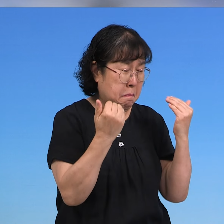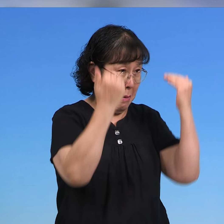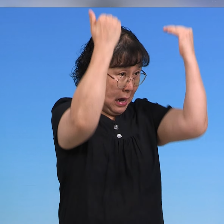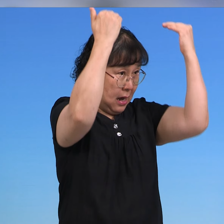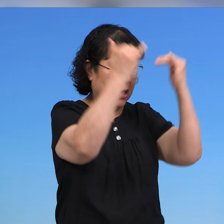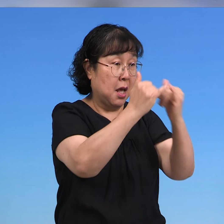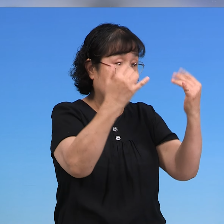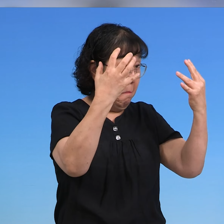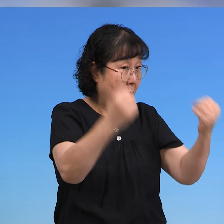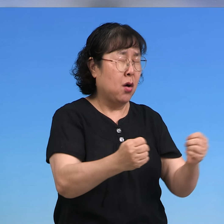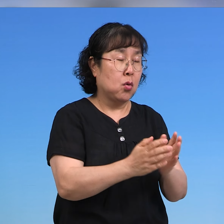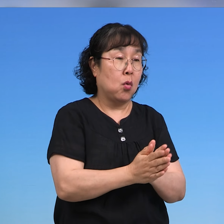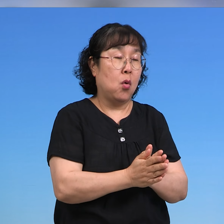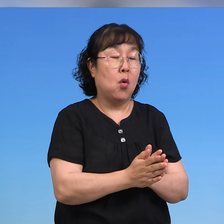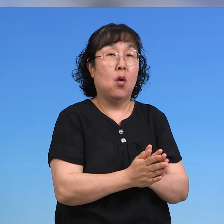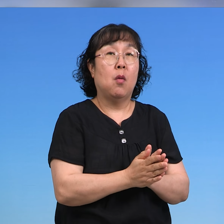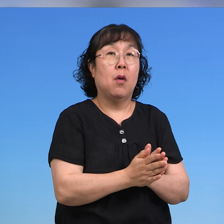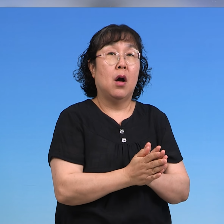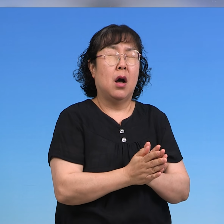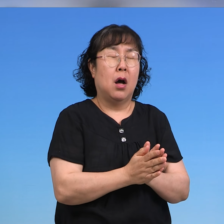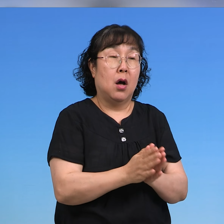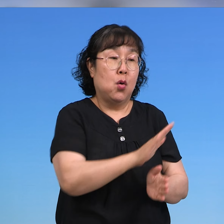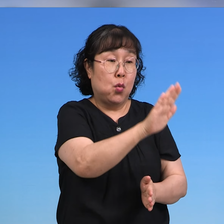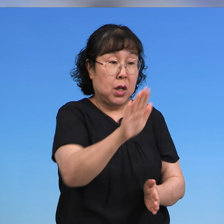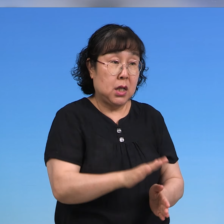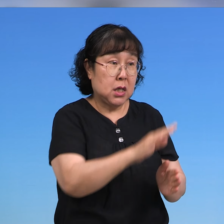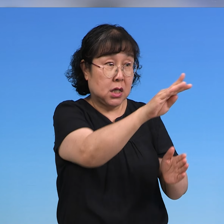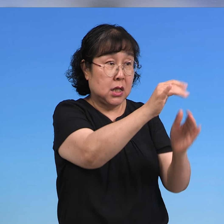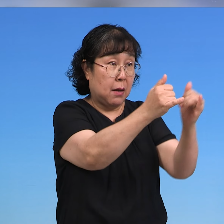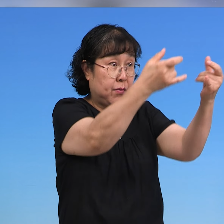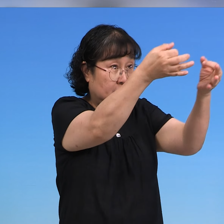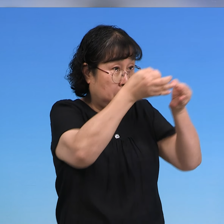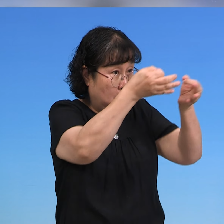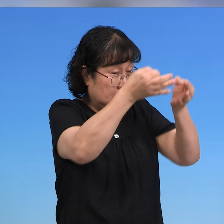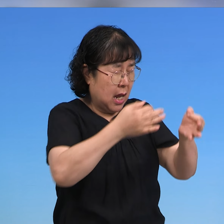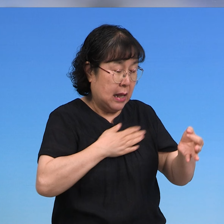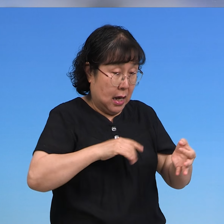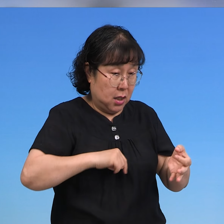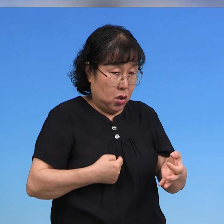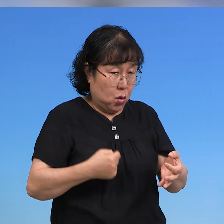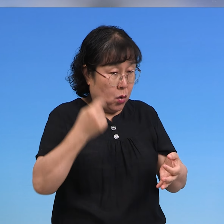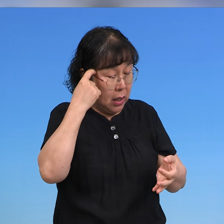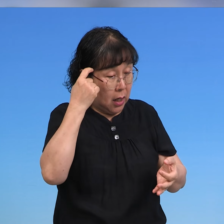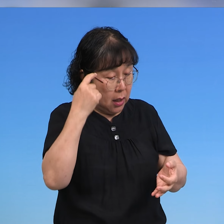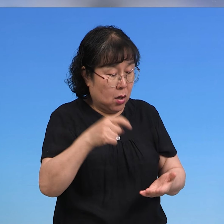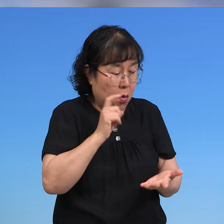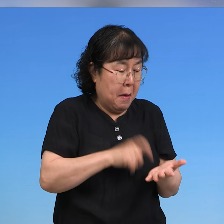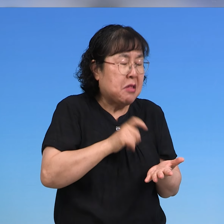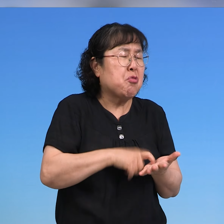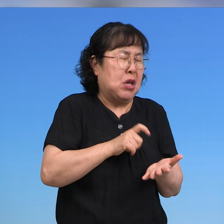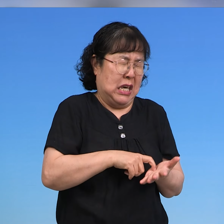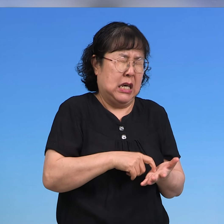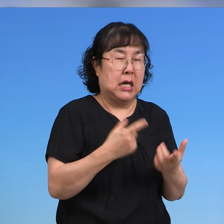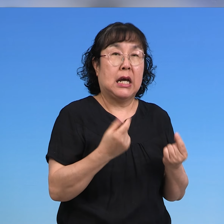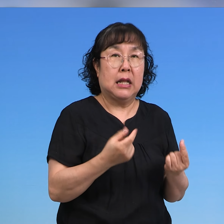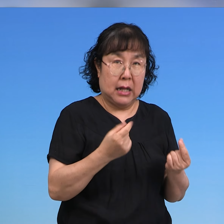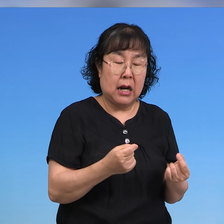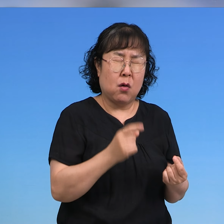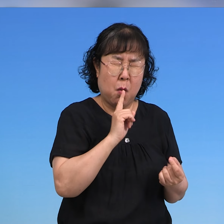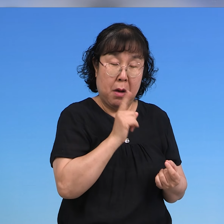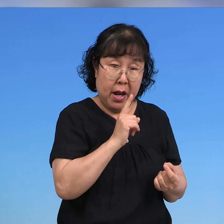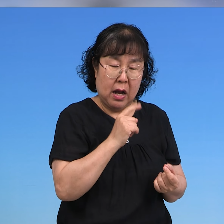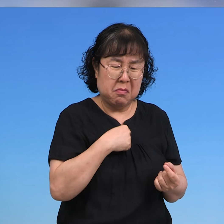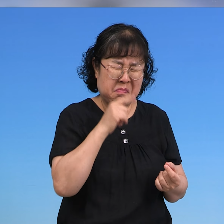그래서 우리는 스스로 보기에 메뚜기 같더라. 이게 상상력 아닙니까? 근데 이